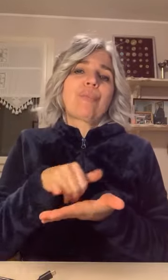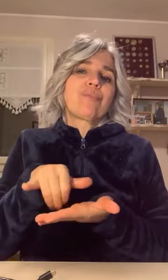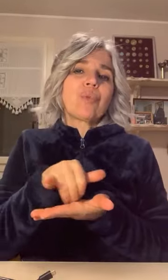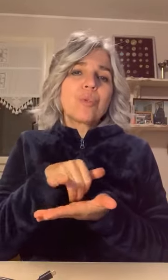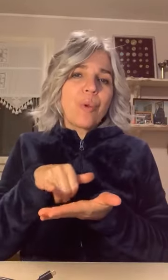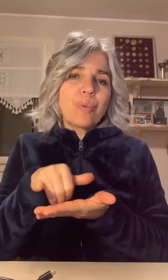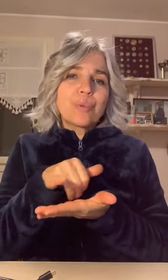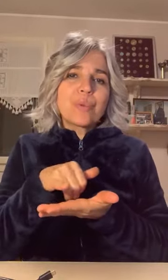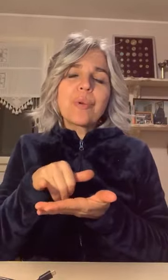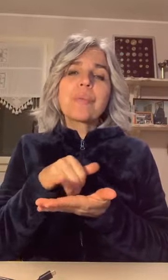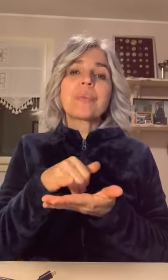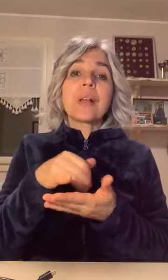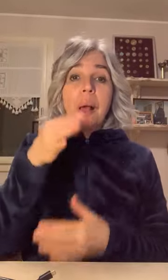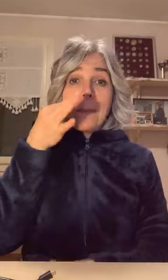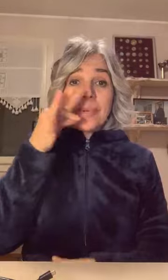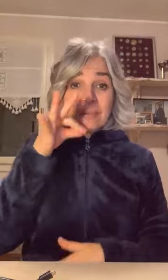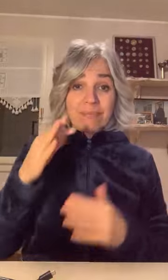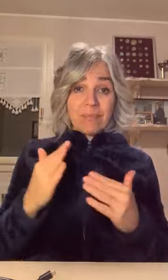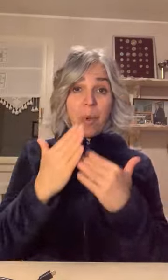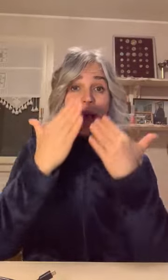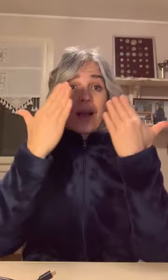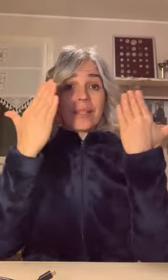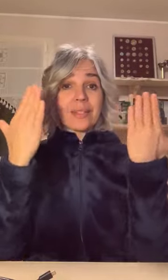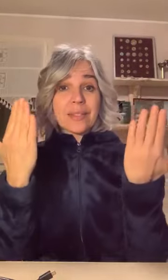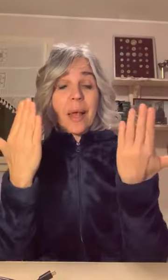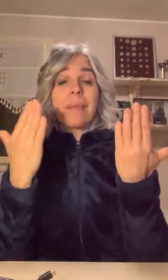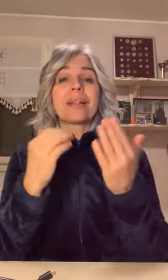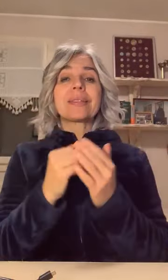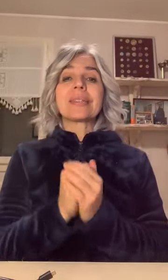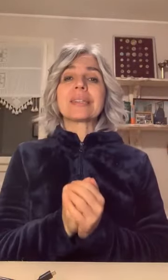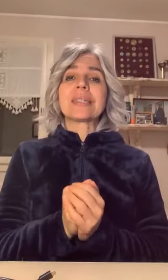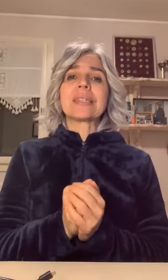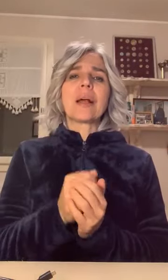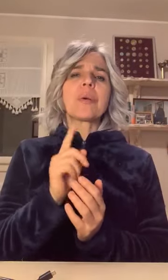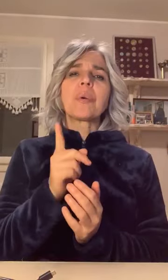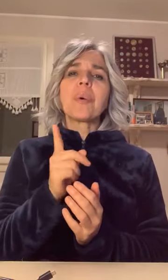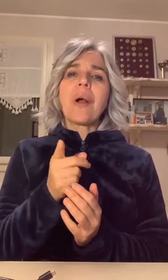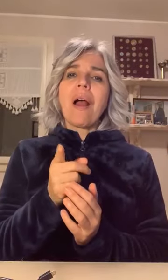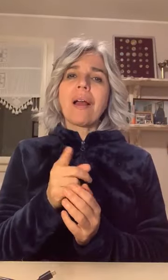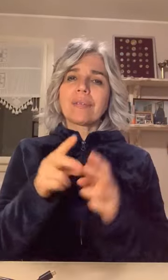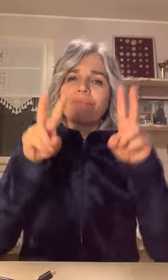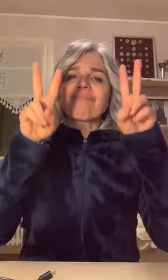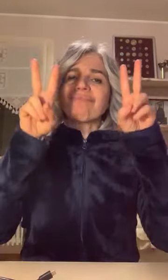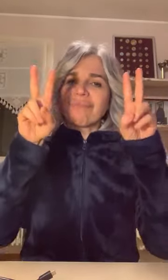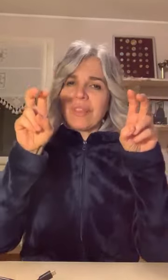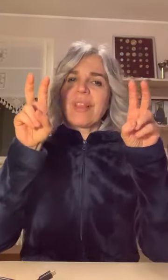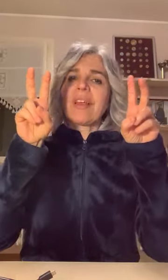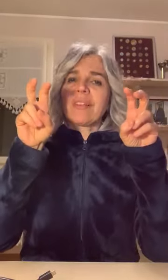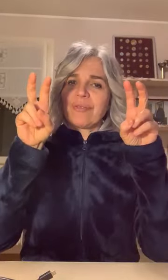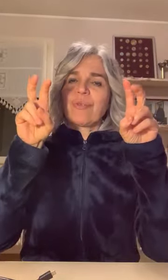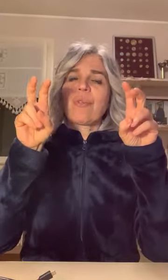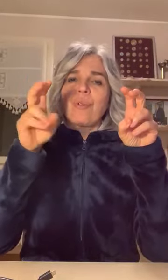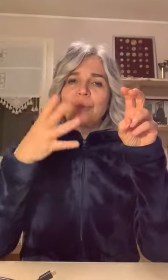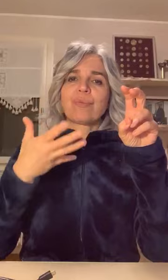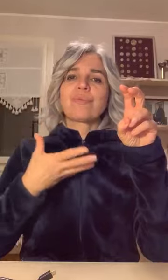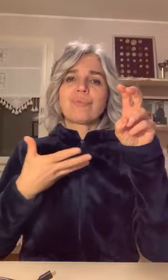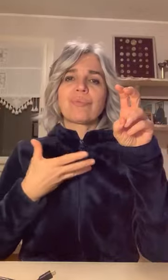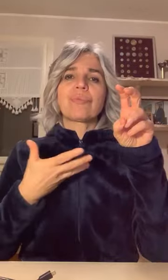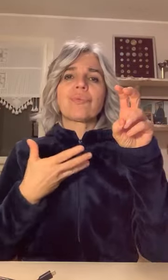il messaggio di questa mattina è, ho dato un titolo e il titolo è non